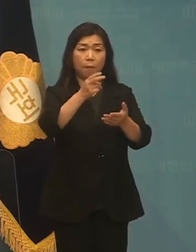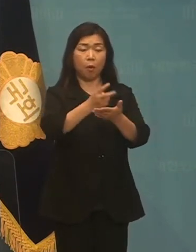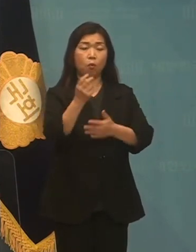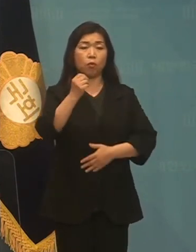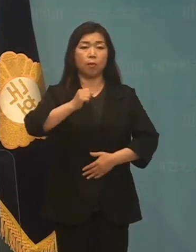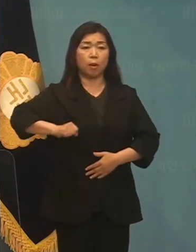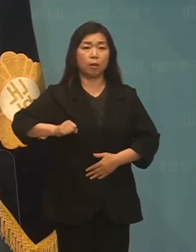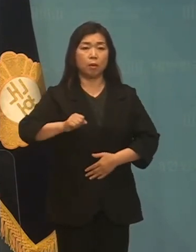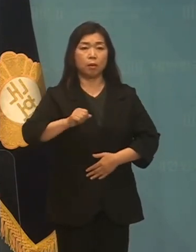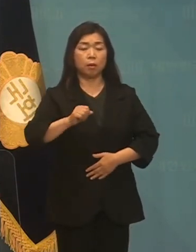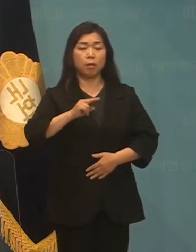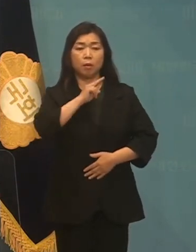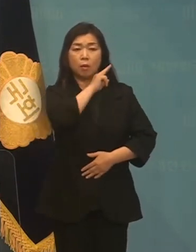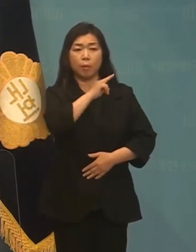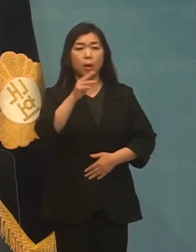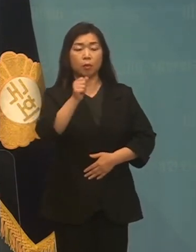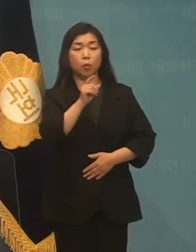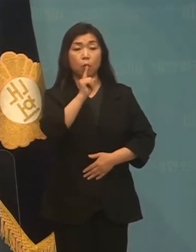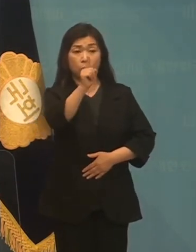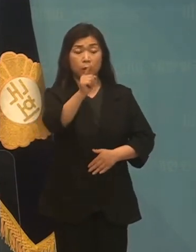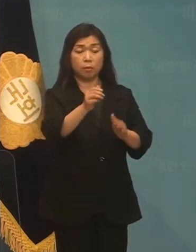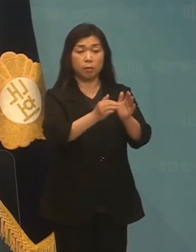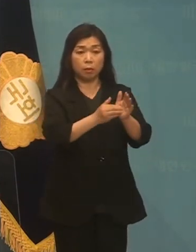혐의로 고소했습니다.